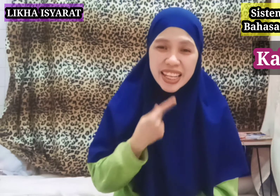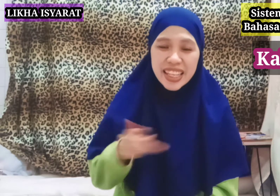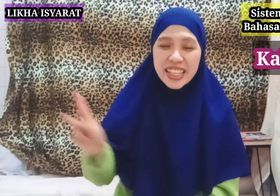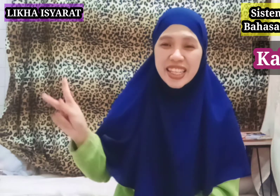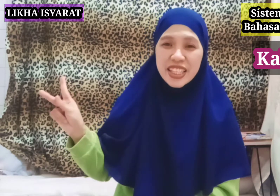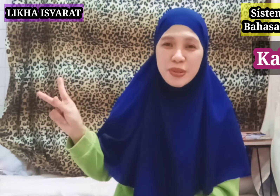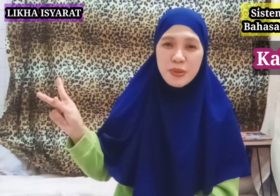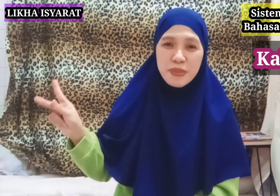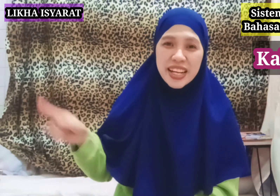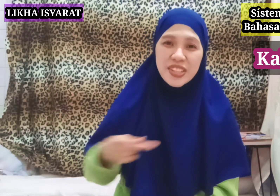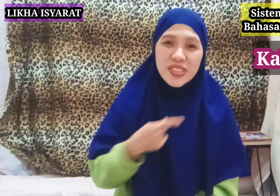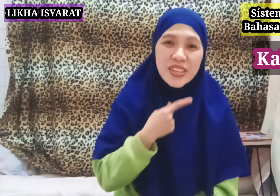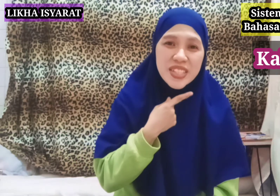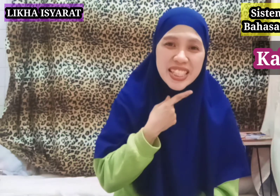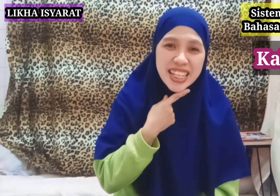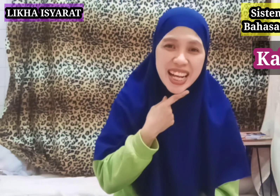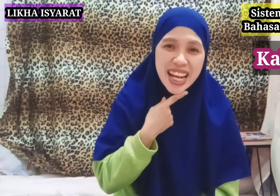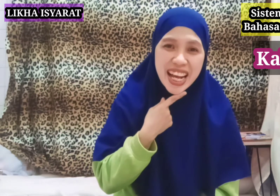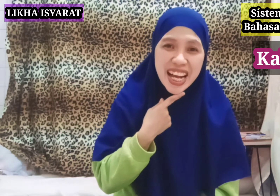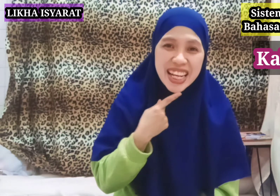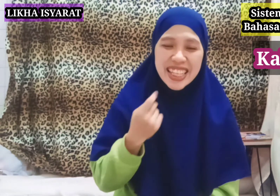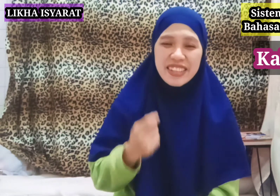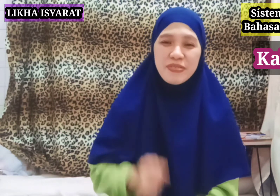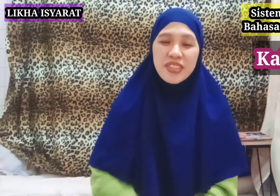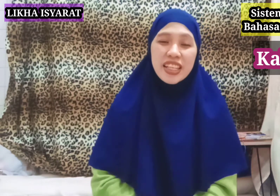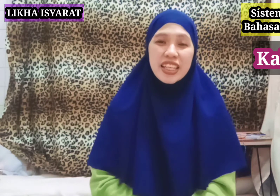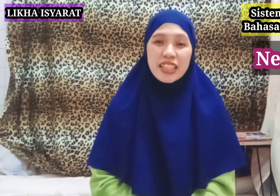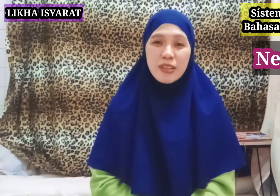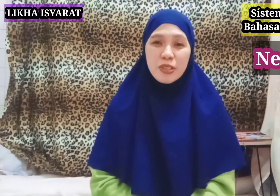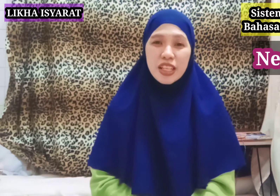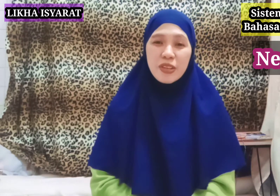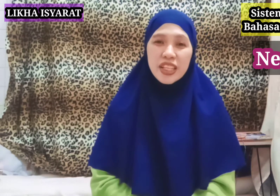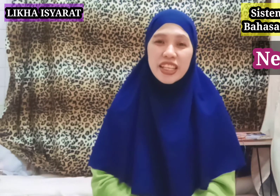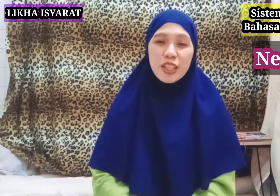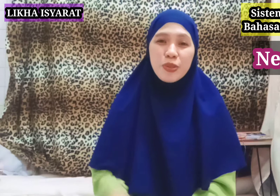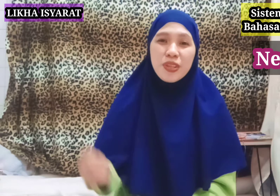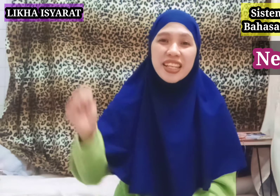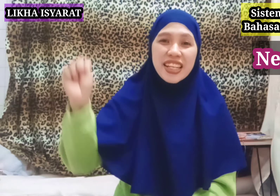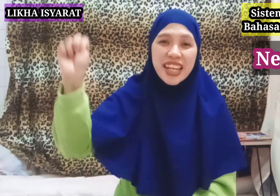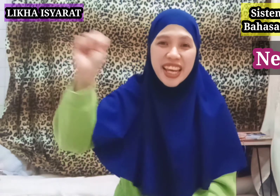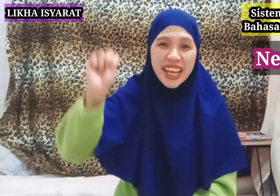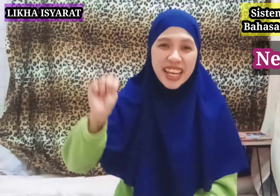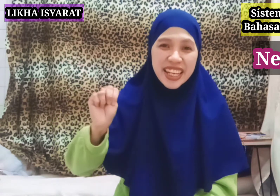Kakek. Ininya huruf K gitu, taruh di sini, kakek. Terus kalau nenek itu nenek.